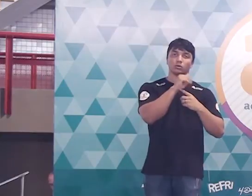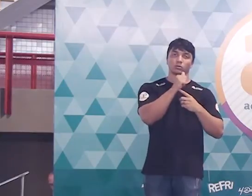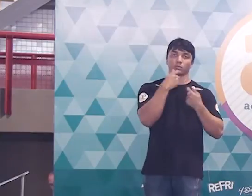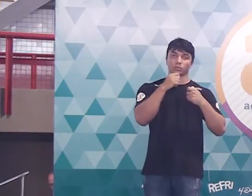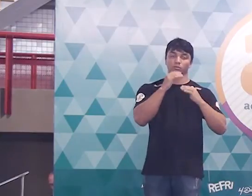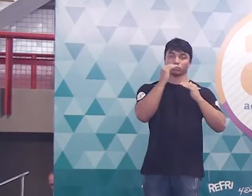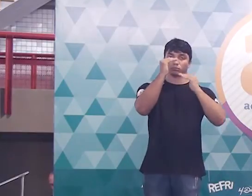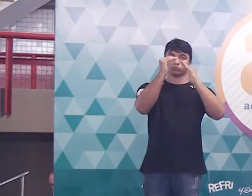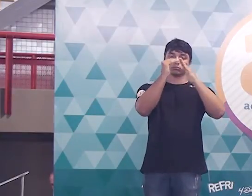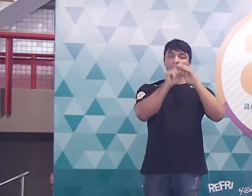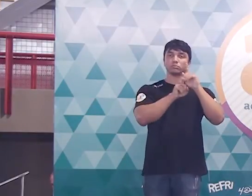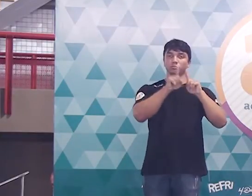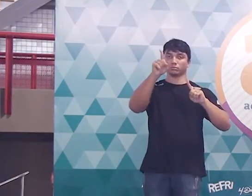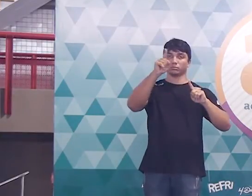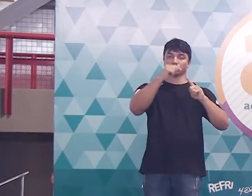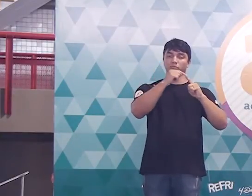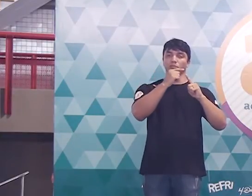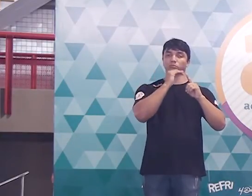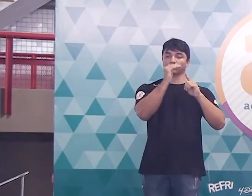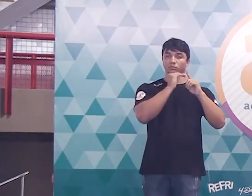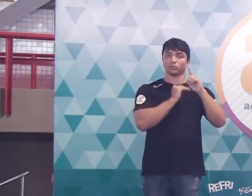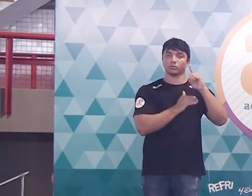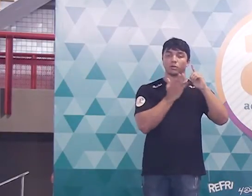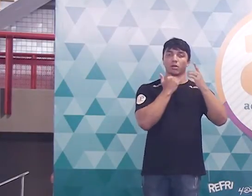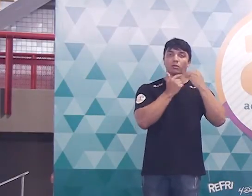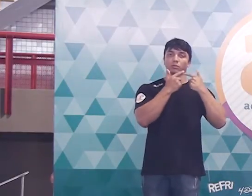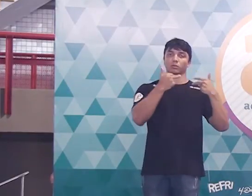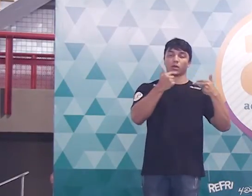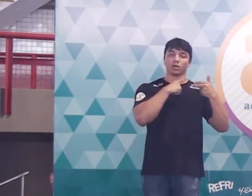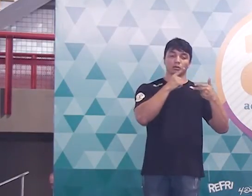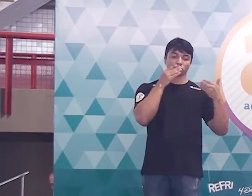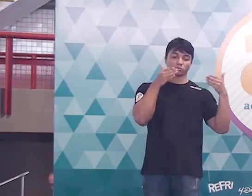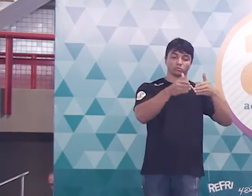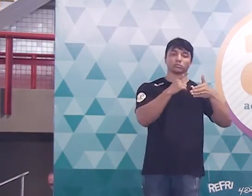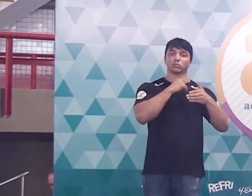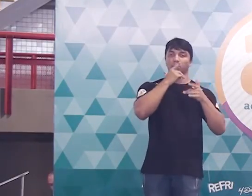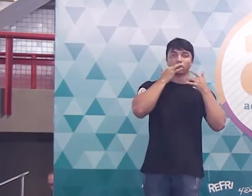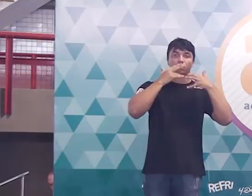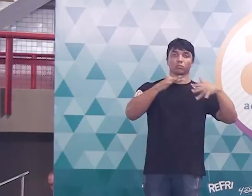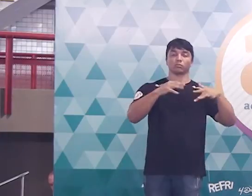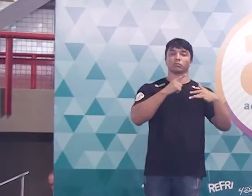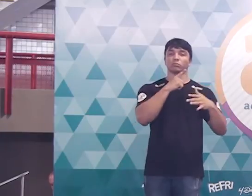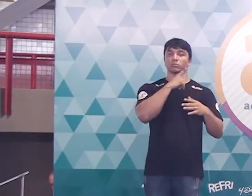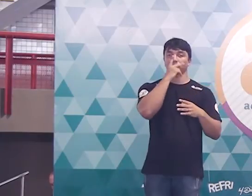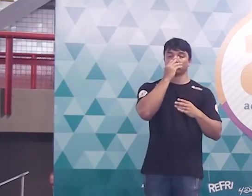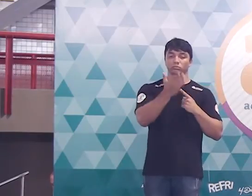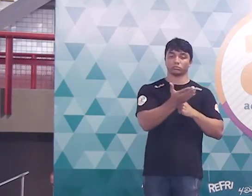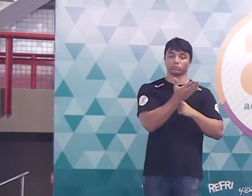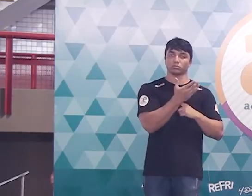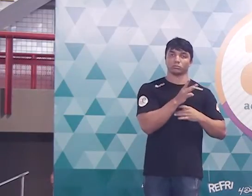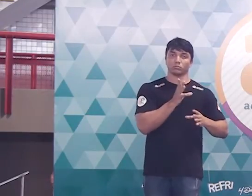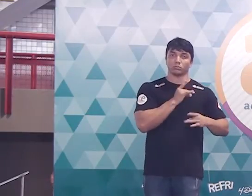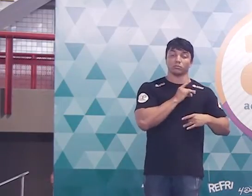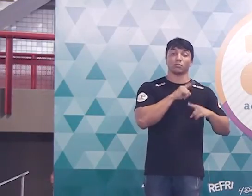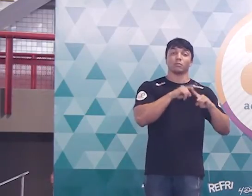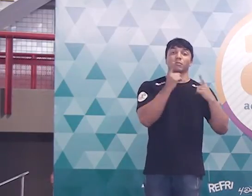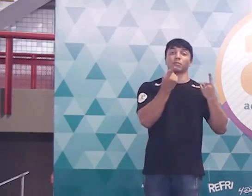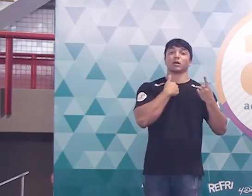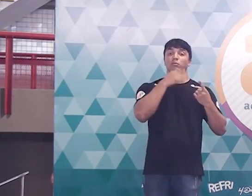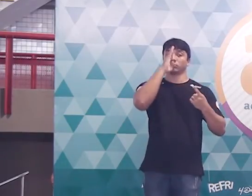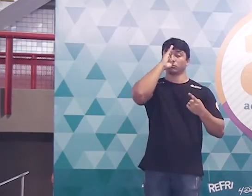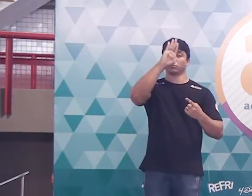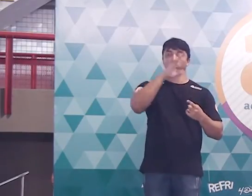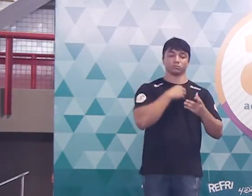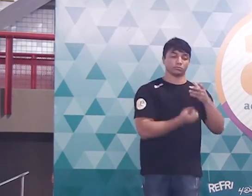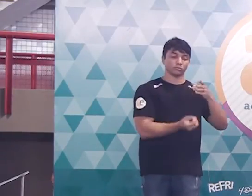na cadeia alimentar. Na hora que você se posiciona na cadeia alimentar, isso aí naturalmente vai favorecer você adquirir. Agora, quem mais